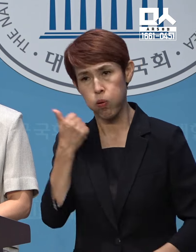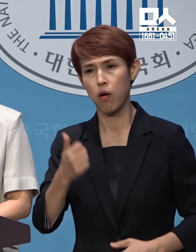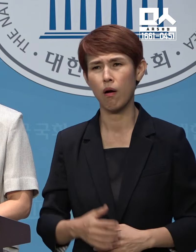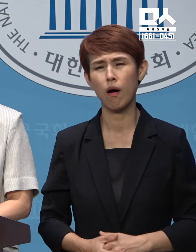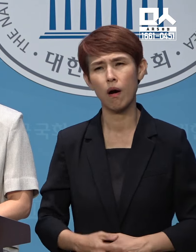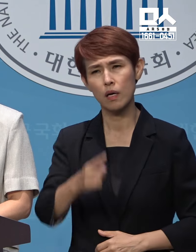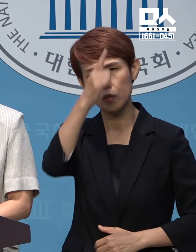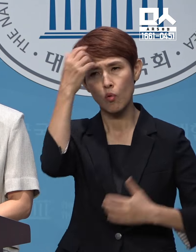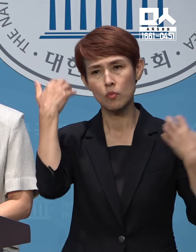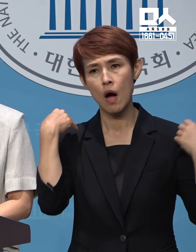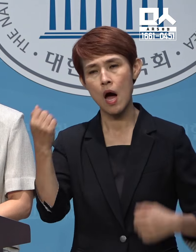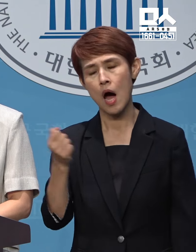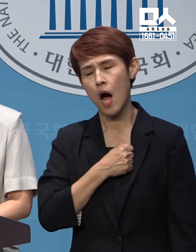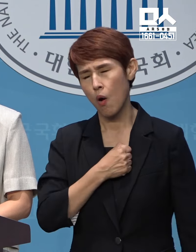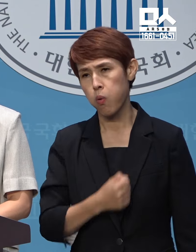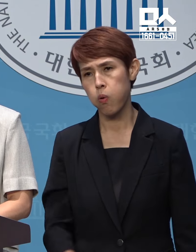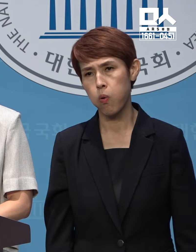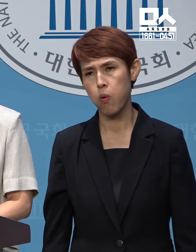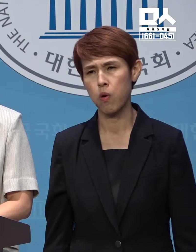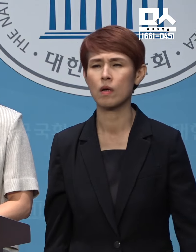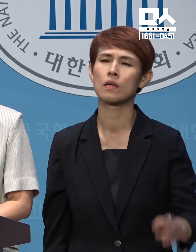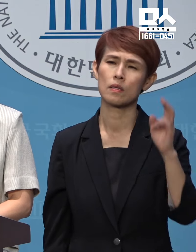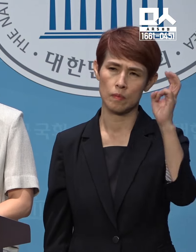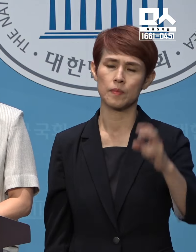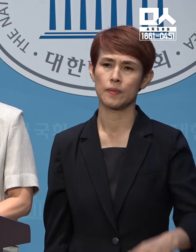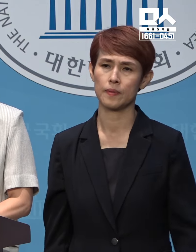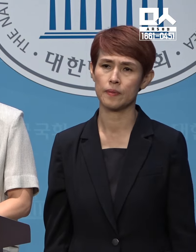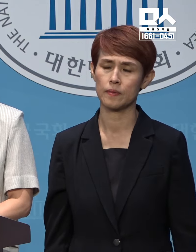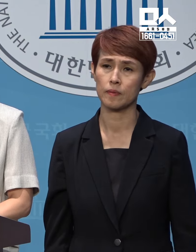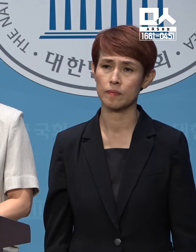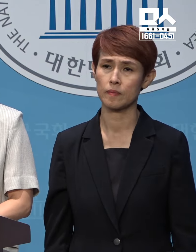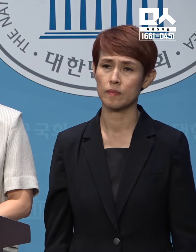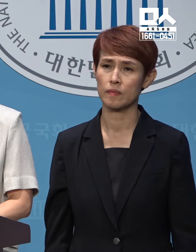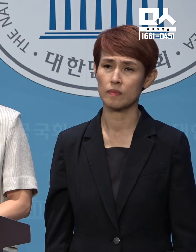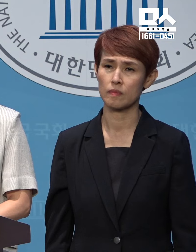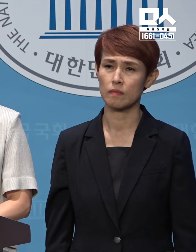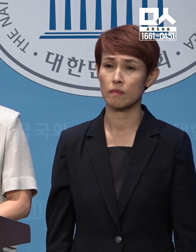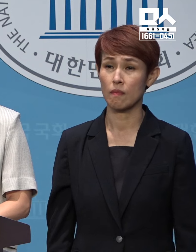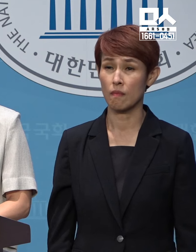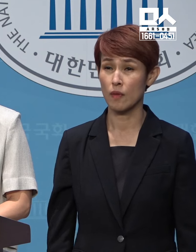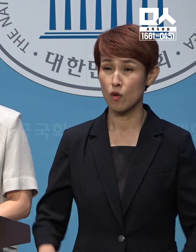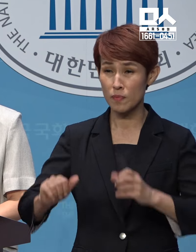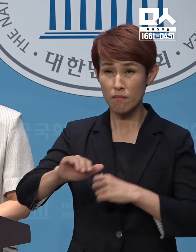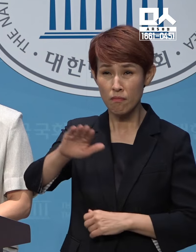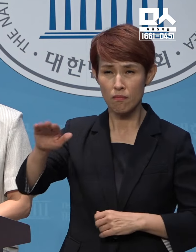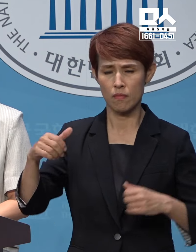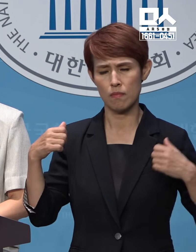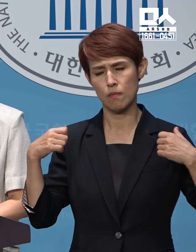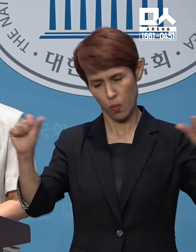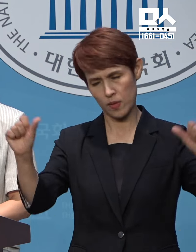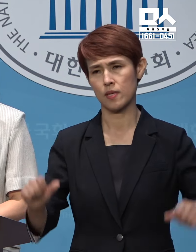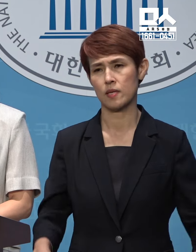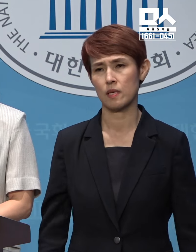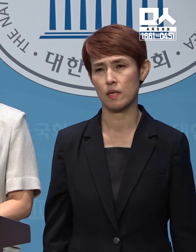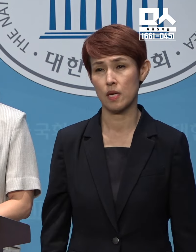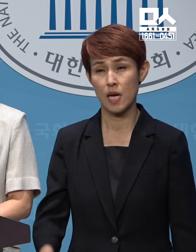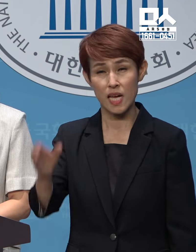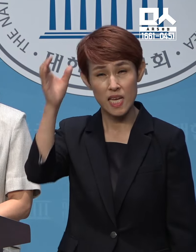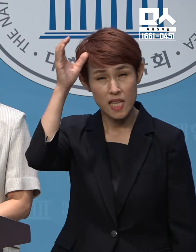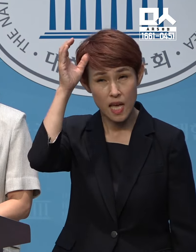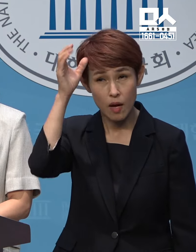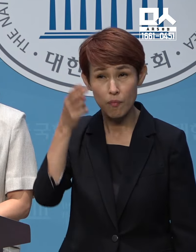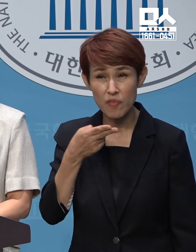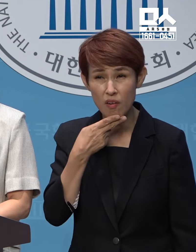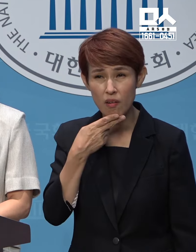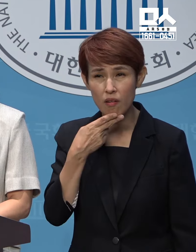답이 없다고 생각하셨을 겁니다. 일종의 포기 상태입니다. 기대가 없으면